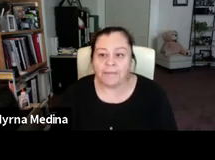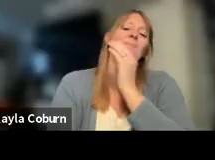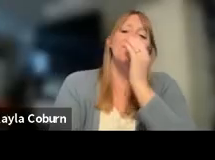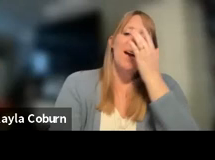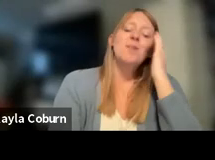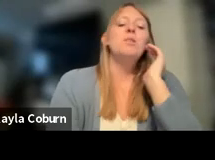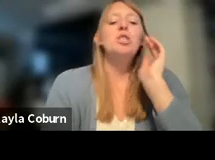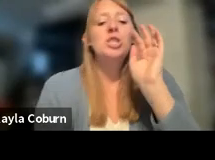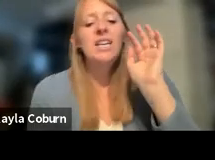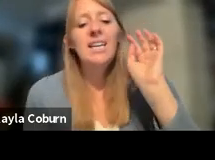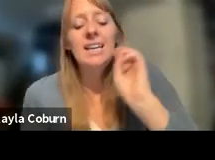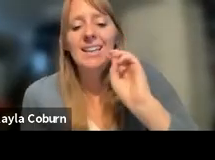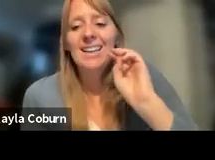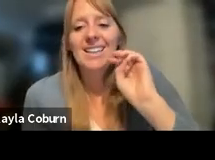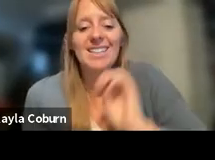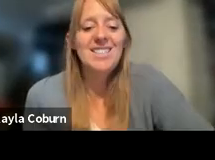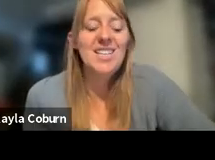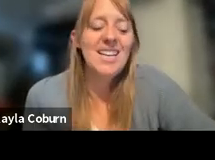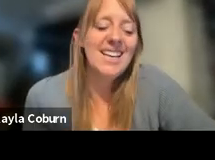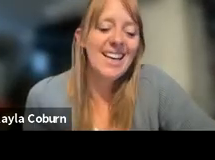Excuse me.